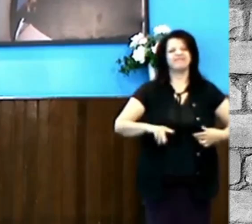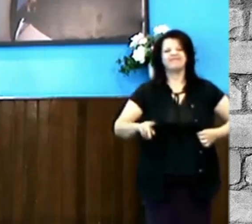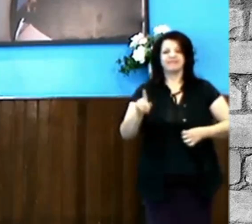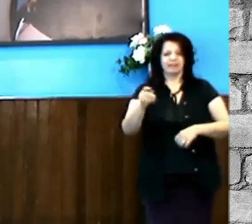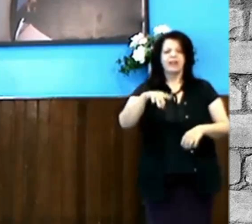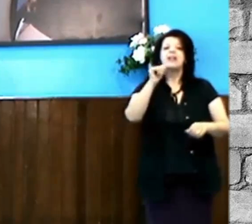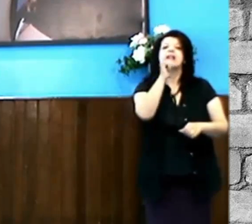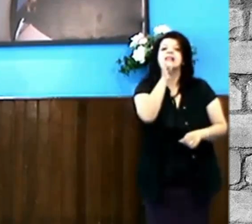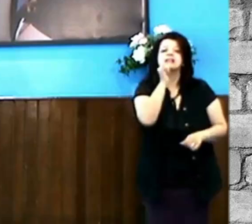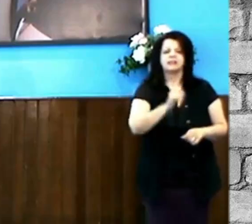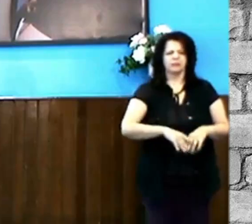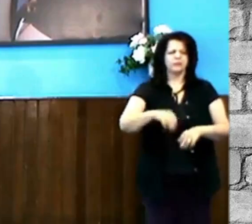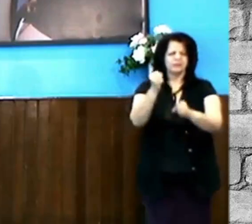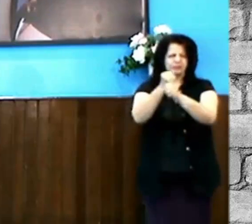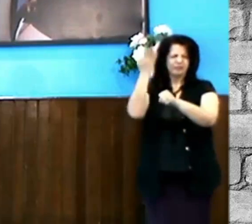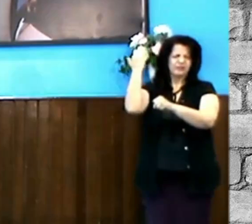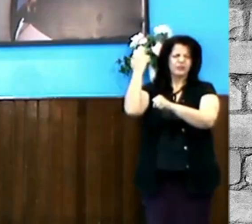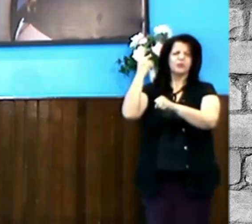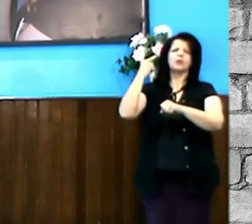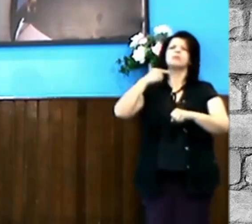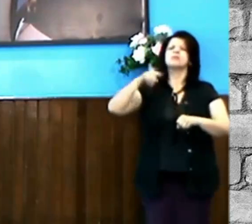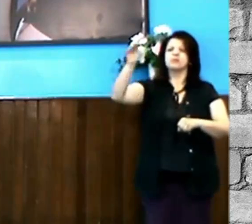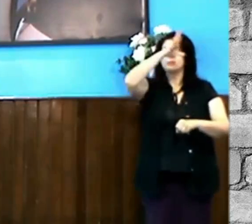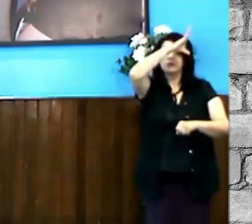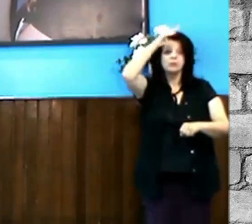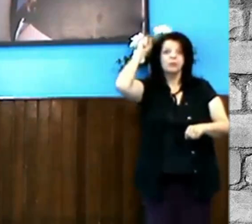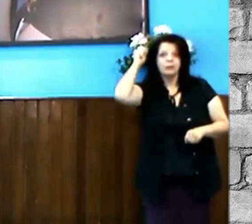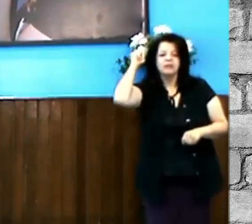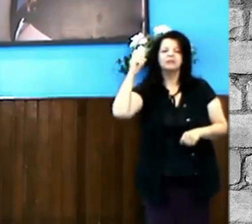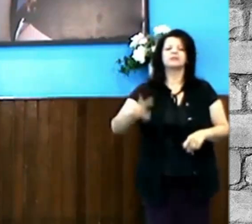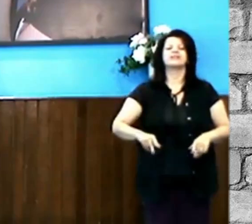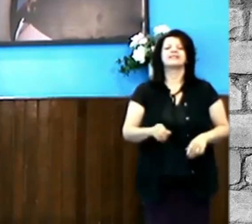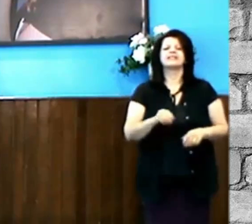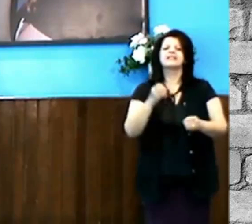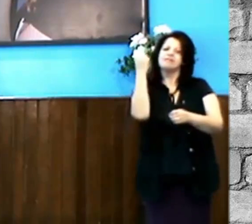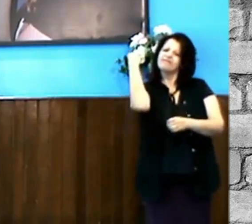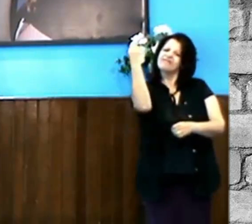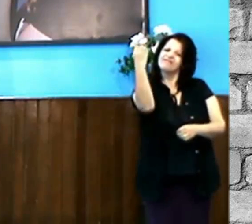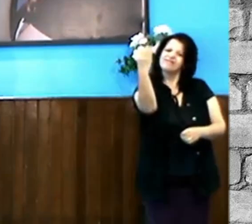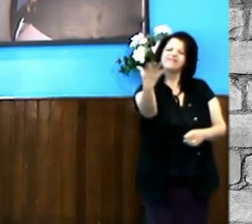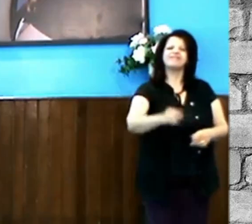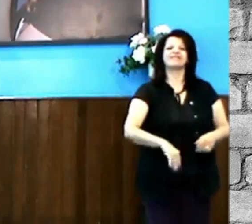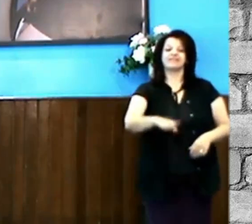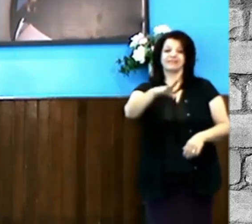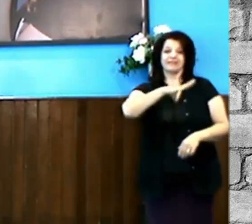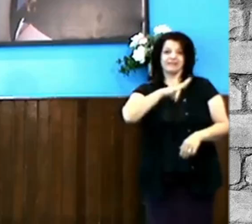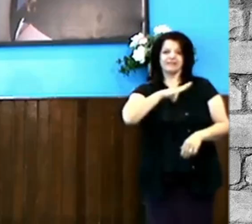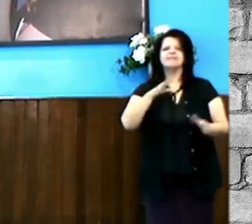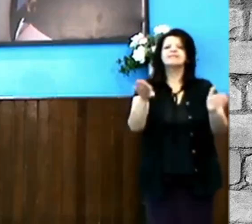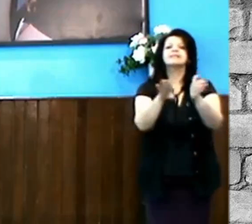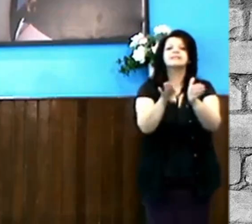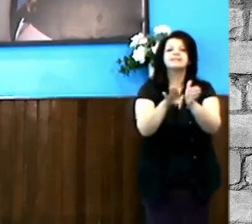missionária e servindo a Deus lá. Vários irmãos que inclusive estão aqui estiveram lá conosco. E aí, na cidade que nós